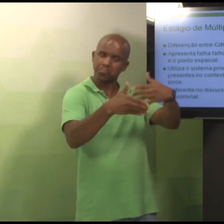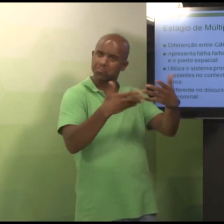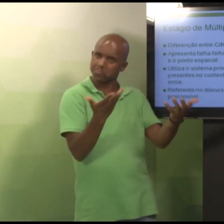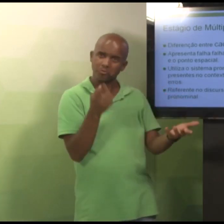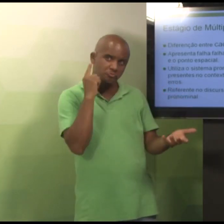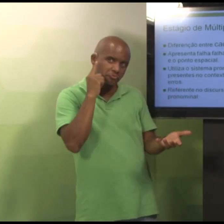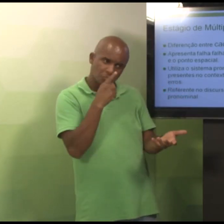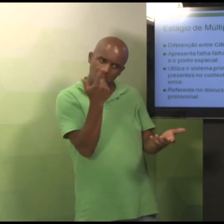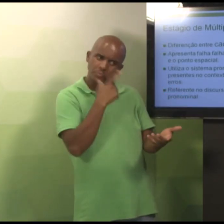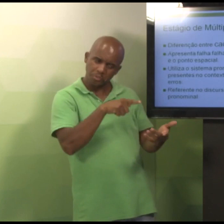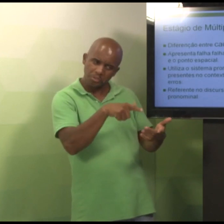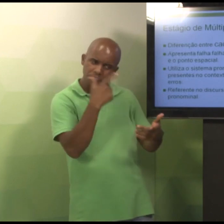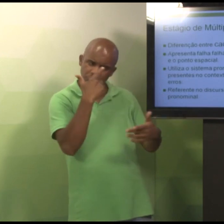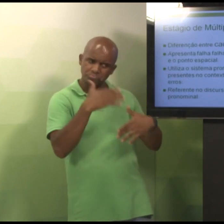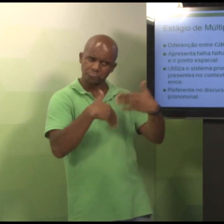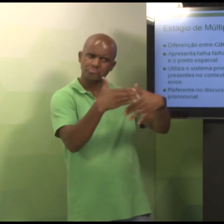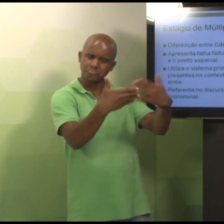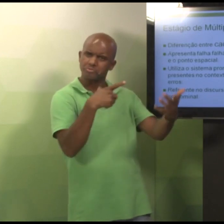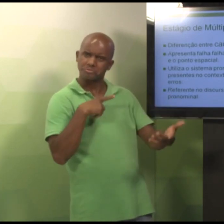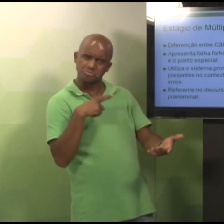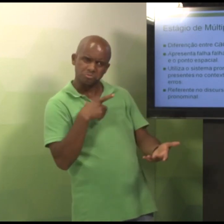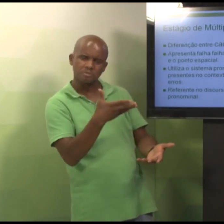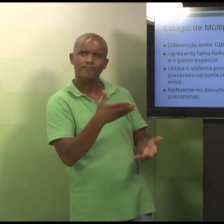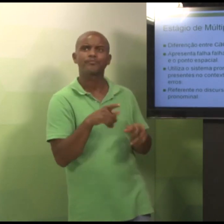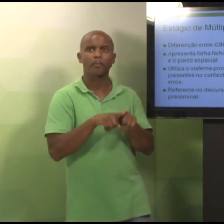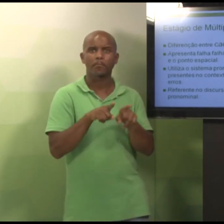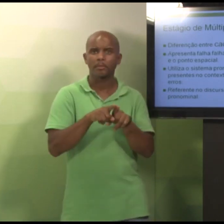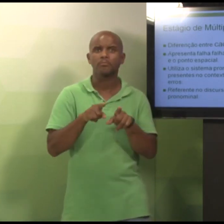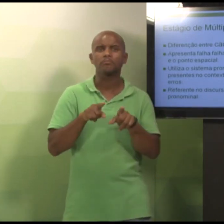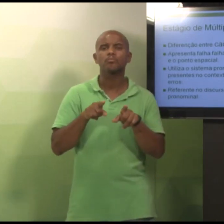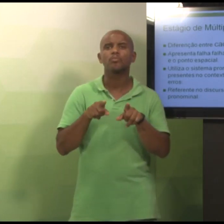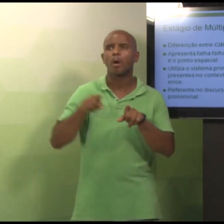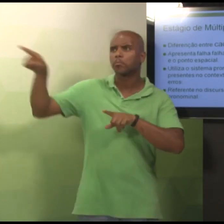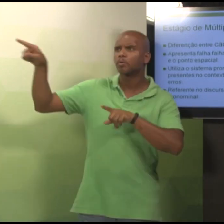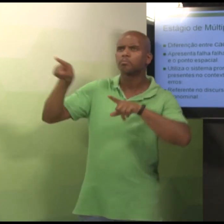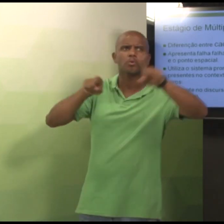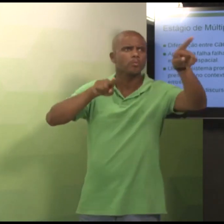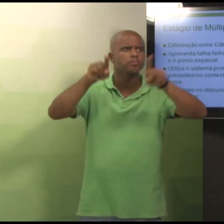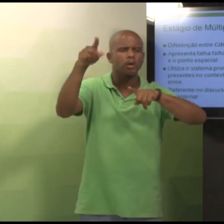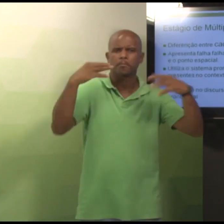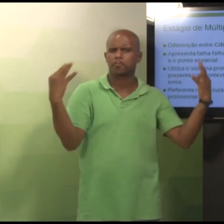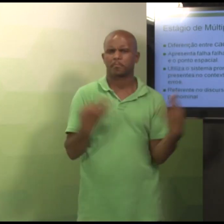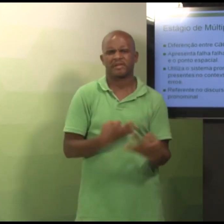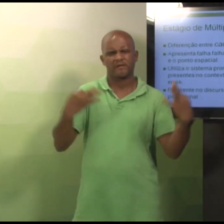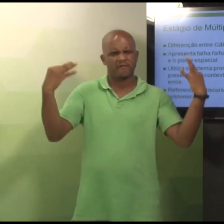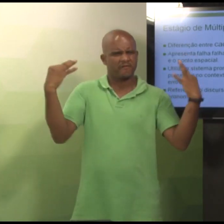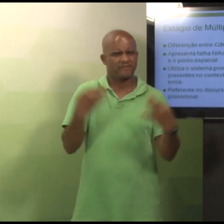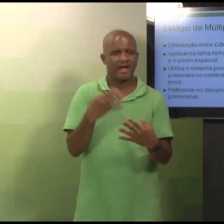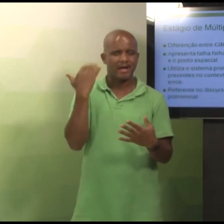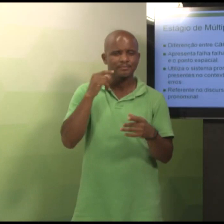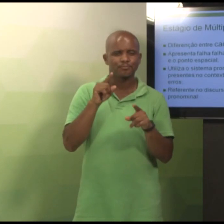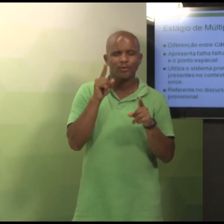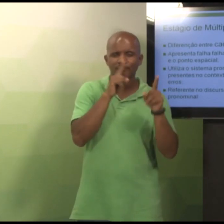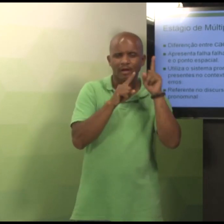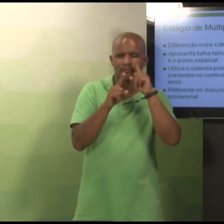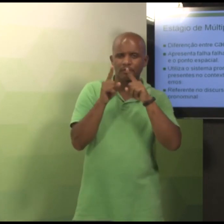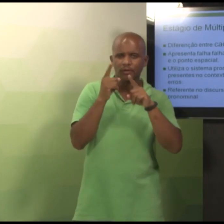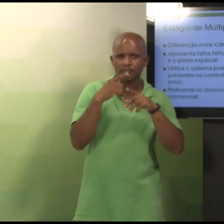os processos cognitivos também. E assim essa criança irá desenvolver. Então, a apontação ela ocorre de